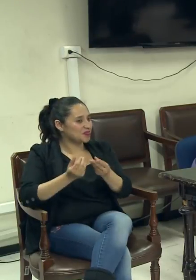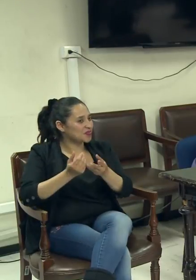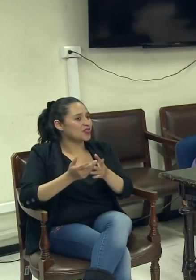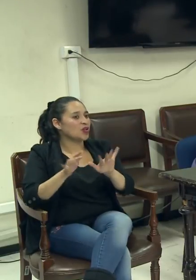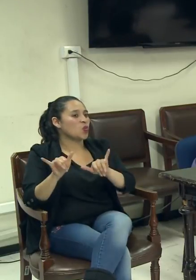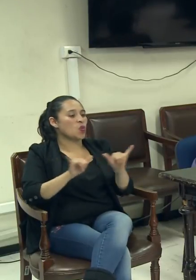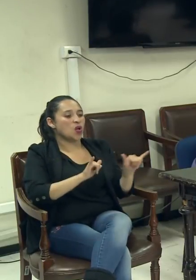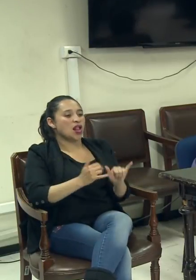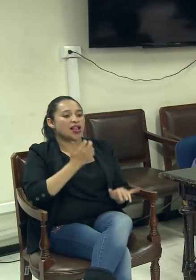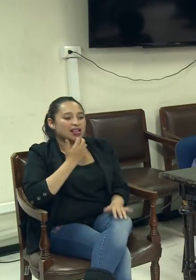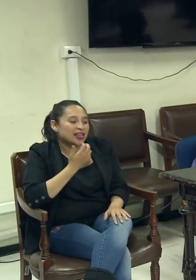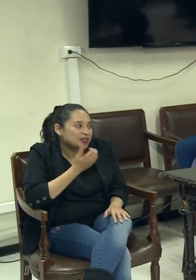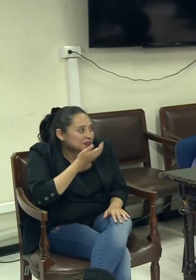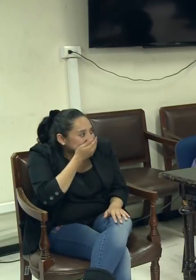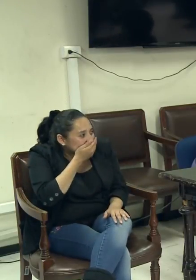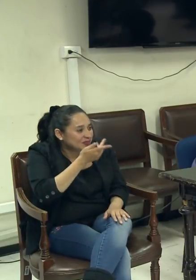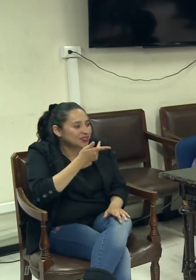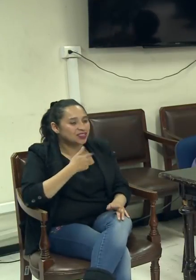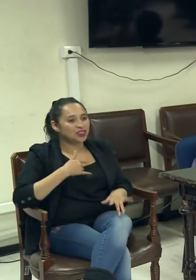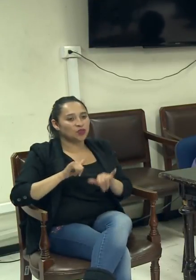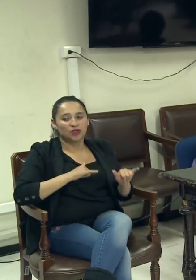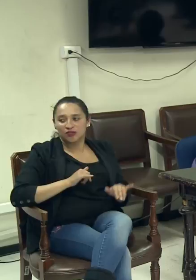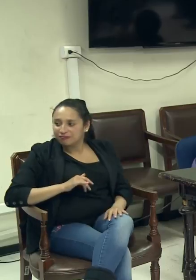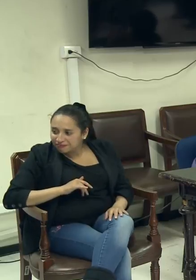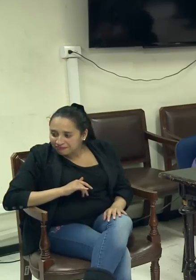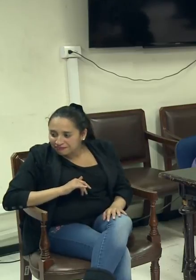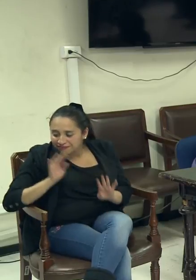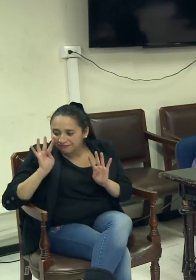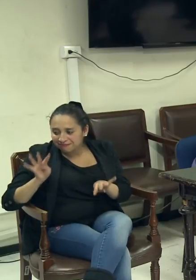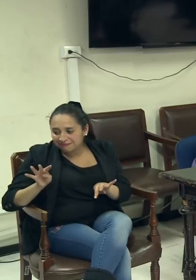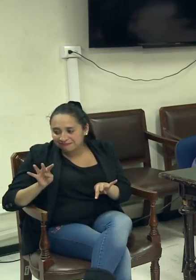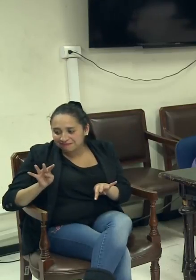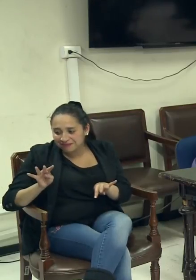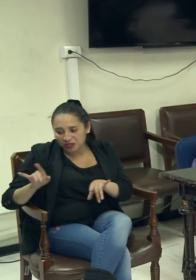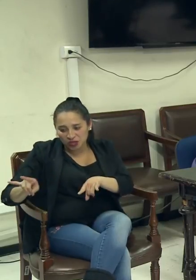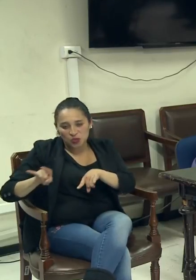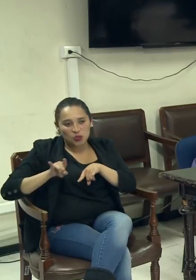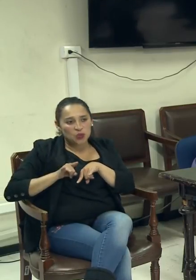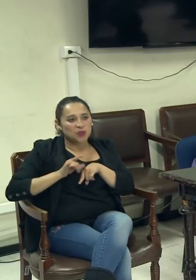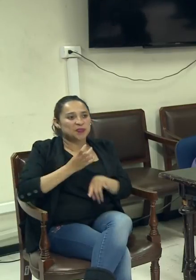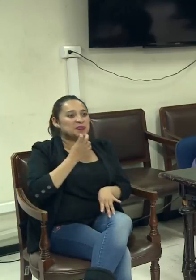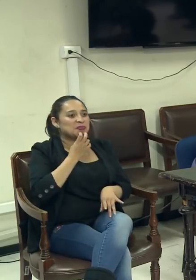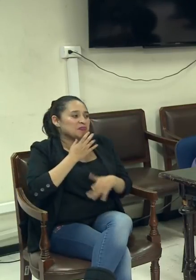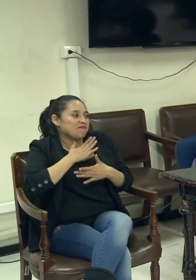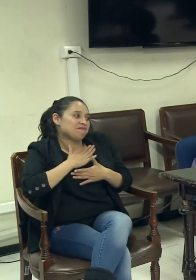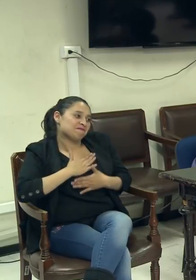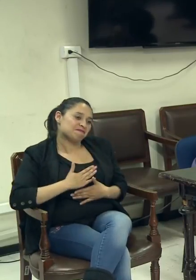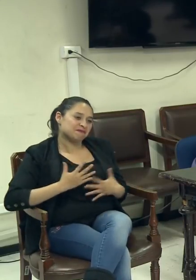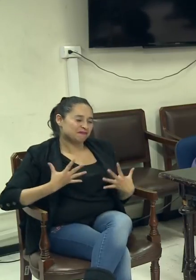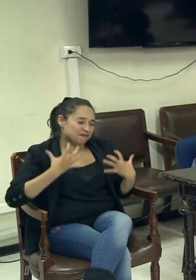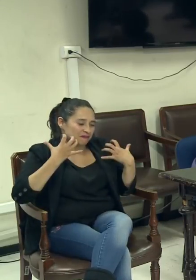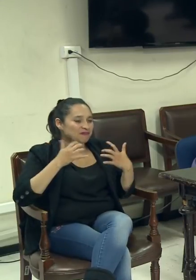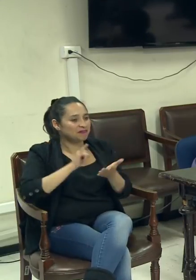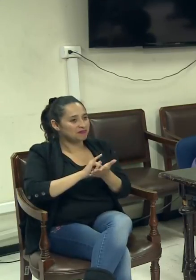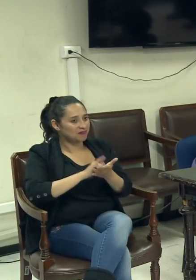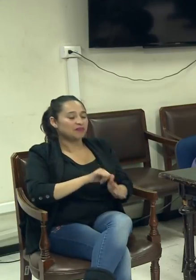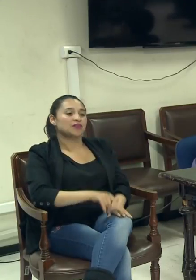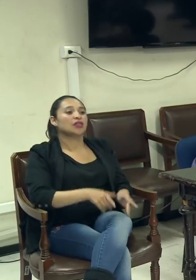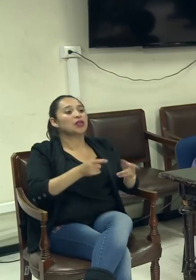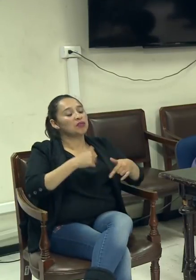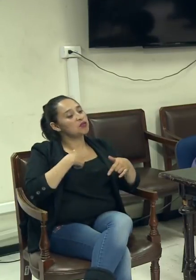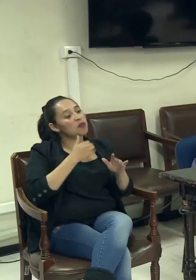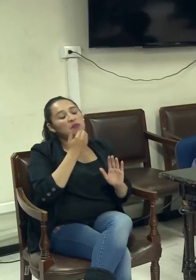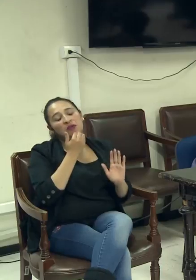la tensión, ¿no? Y por otro lado, no tenían otras capacidades, qué sé yo, de coser